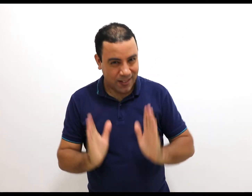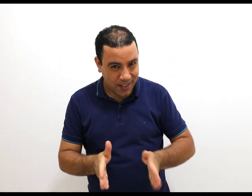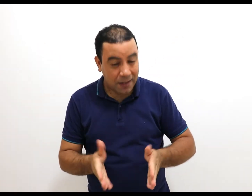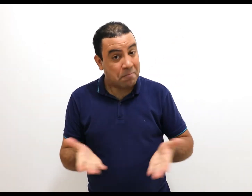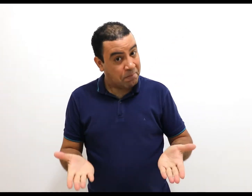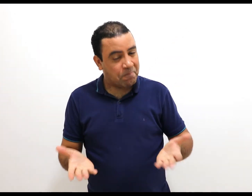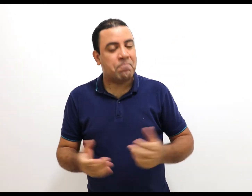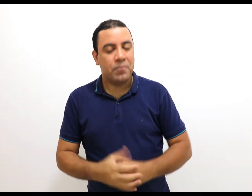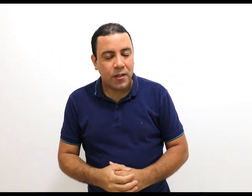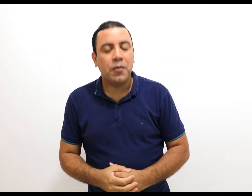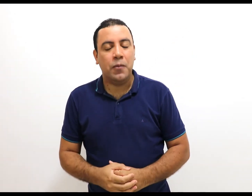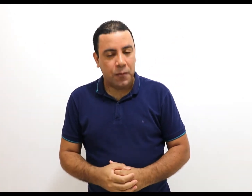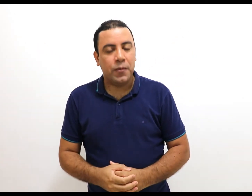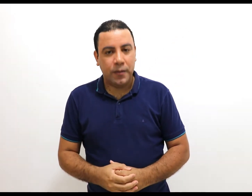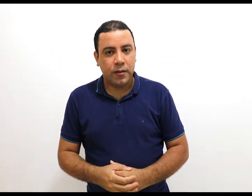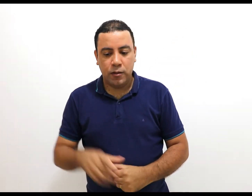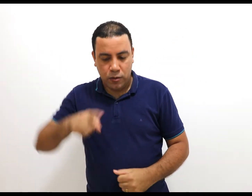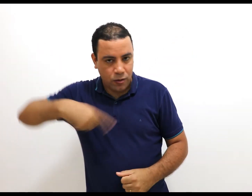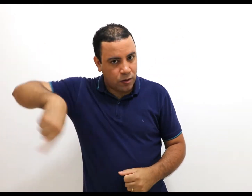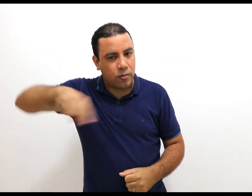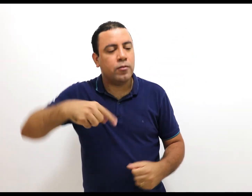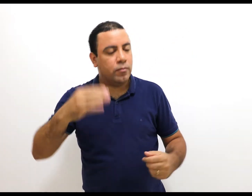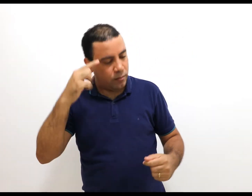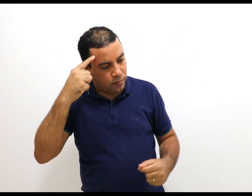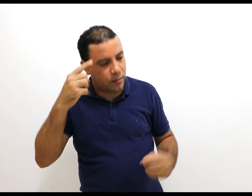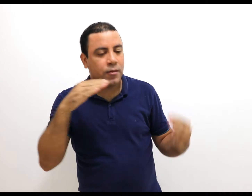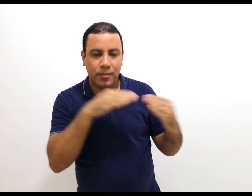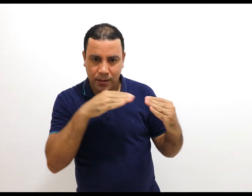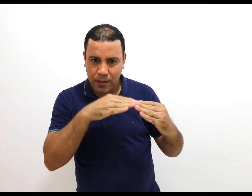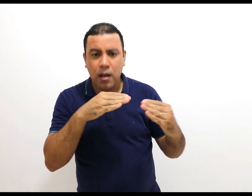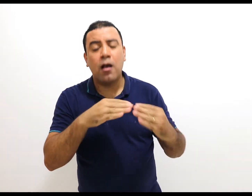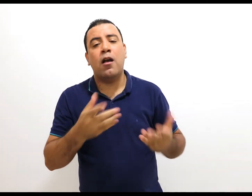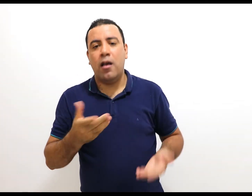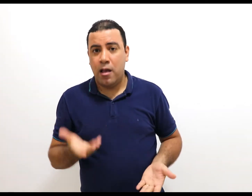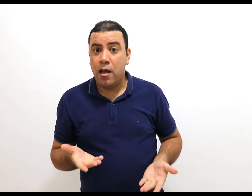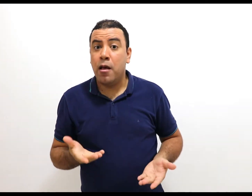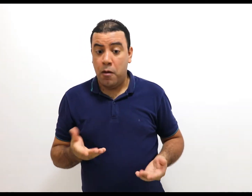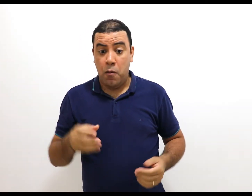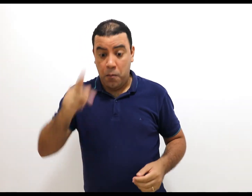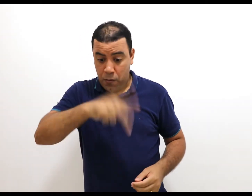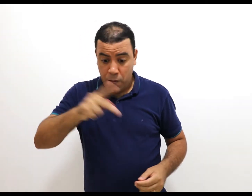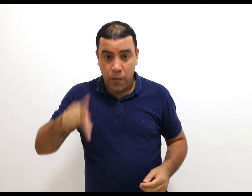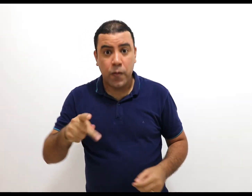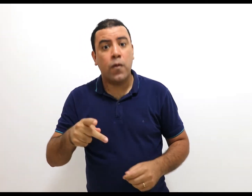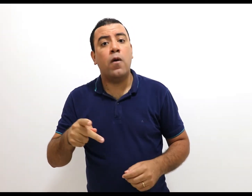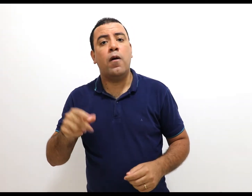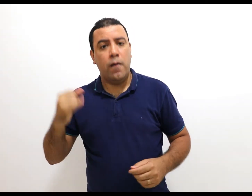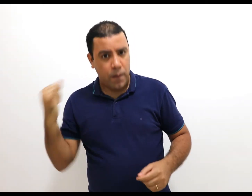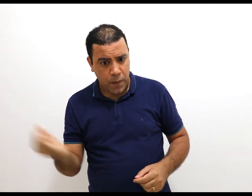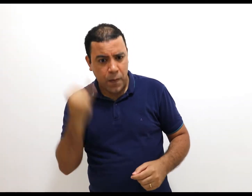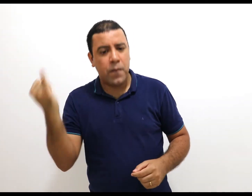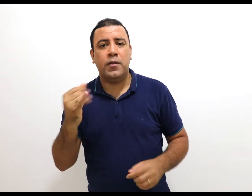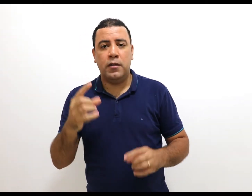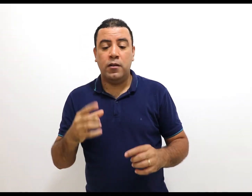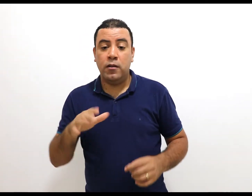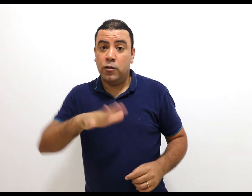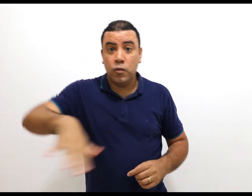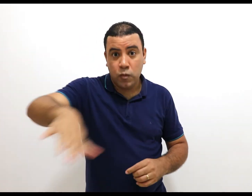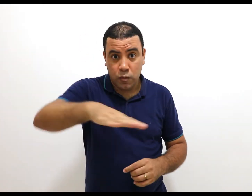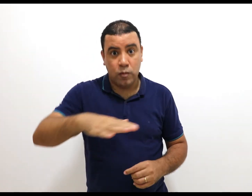De acordo com a citação, reiteramos a relevância do professor na dinâmica com os alunos. E